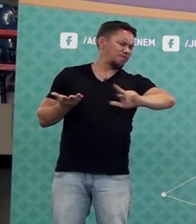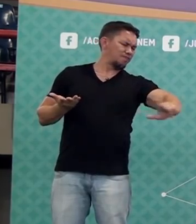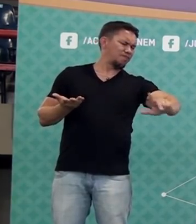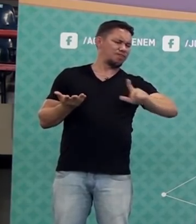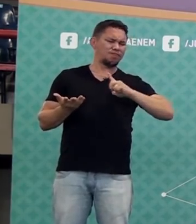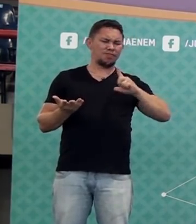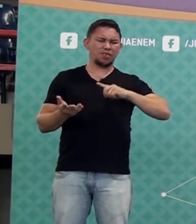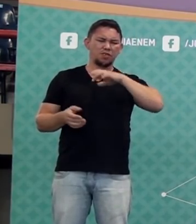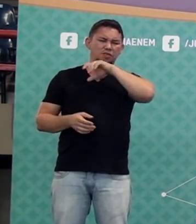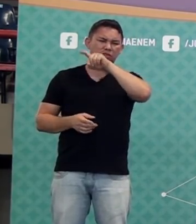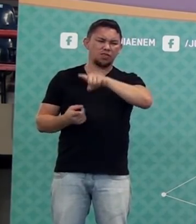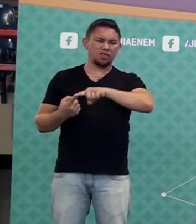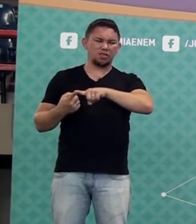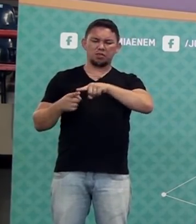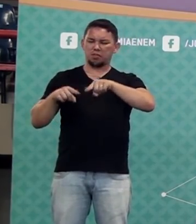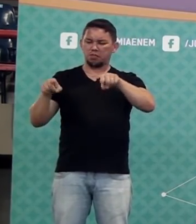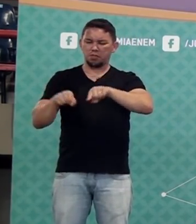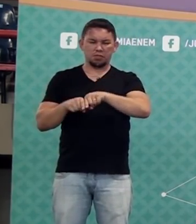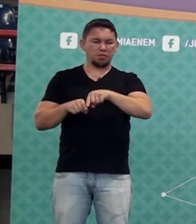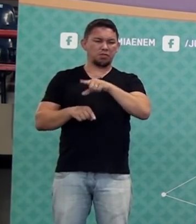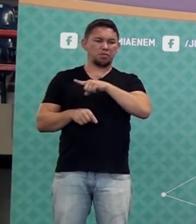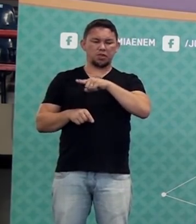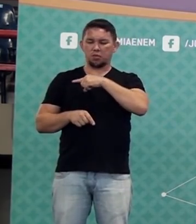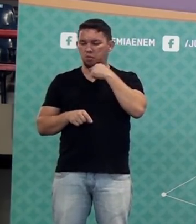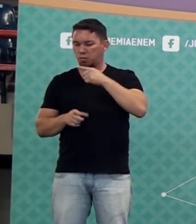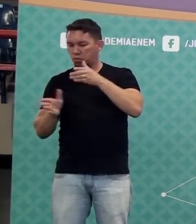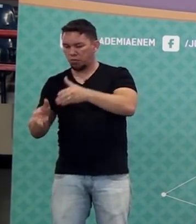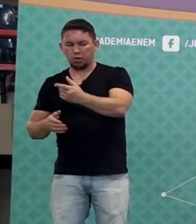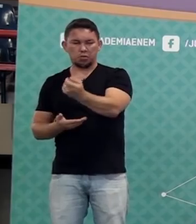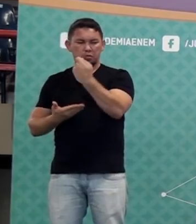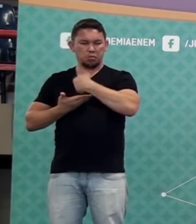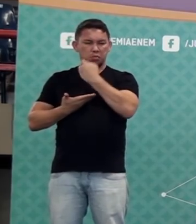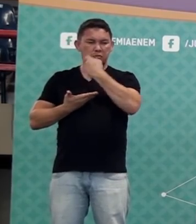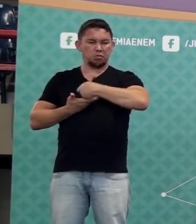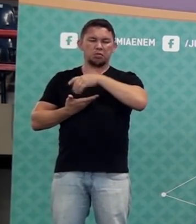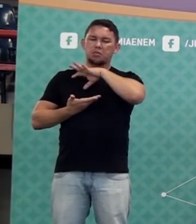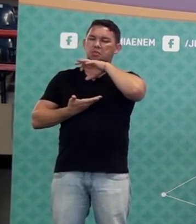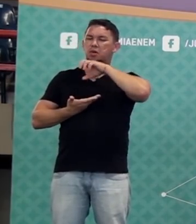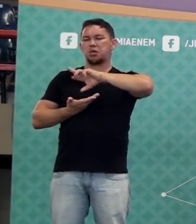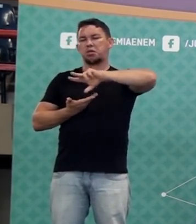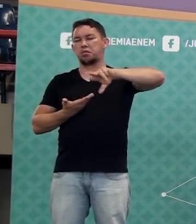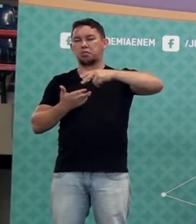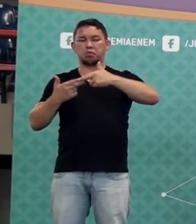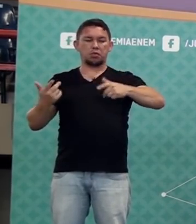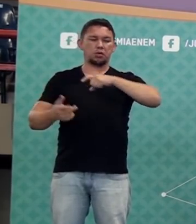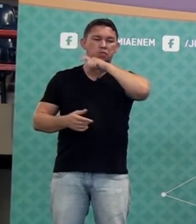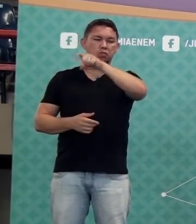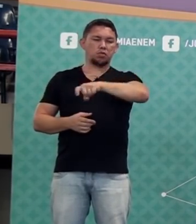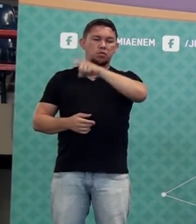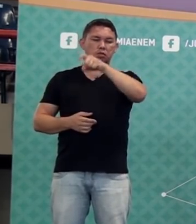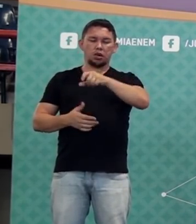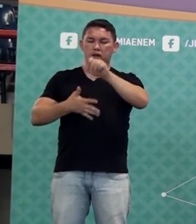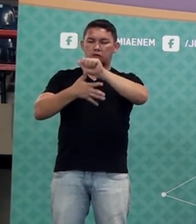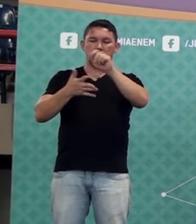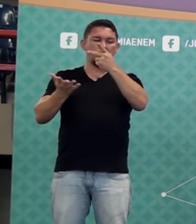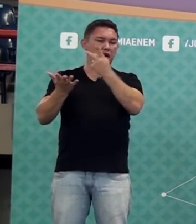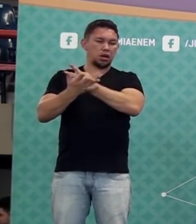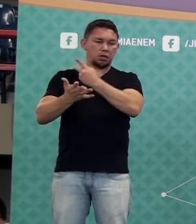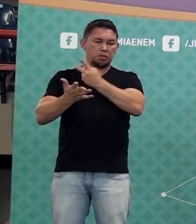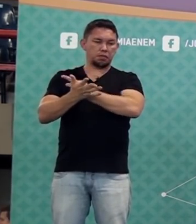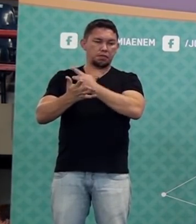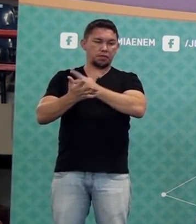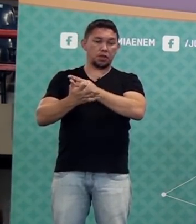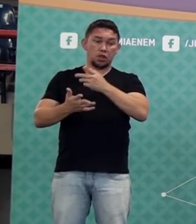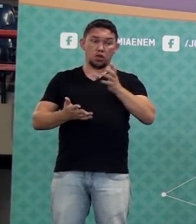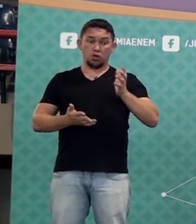banalidade, captação, censo, mão morta, inúmeros impostos feudais. O item A está errado, né? A razão